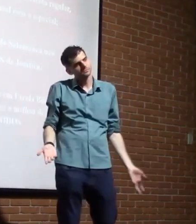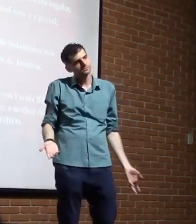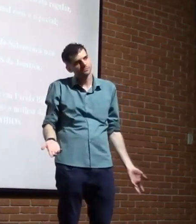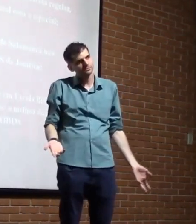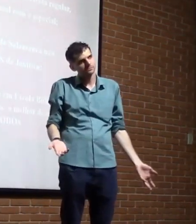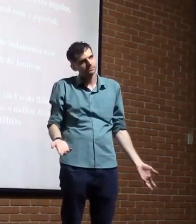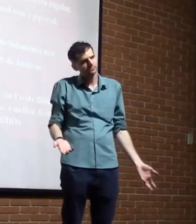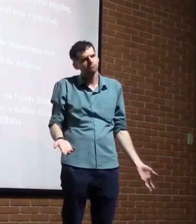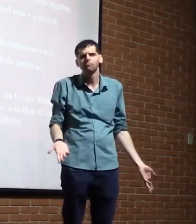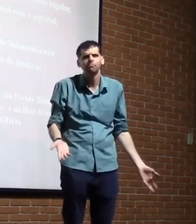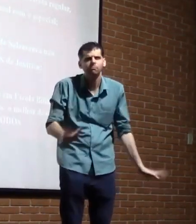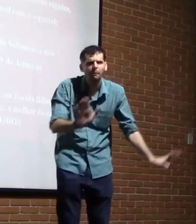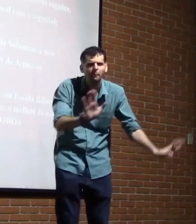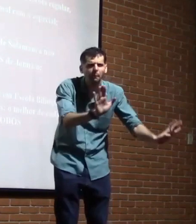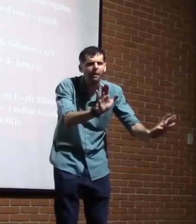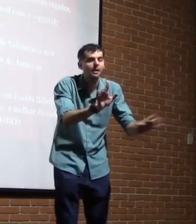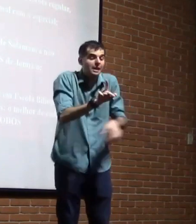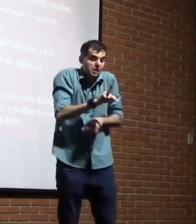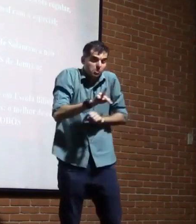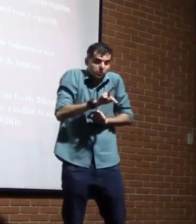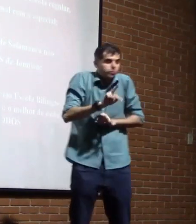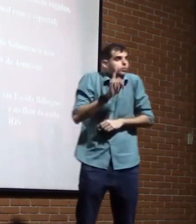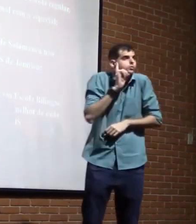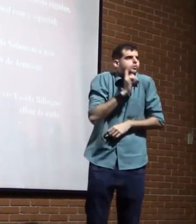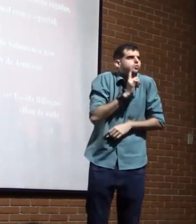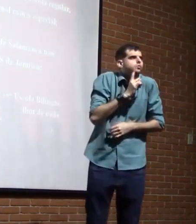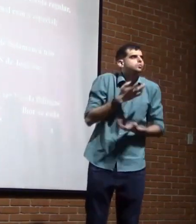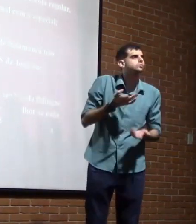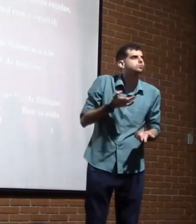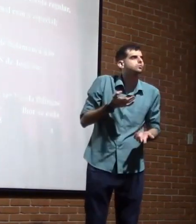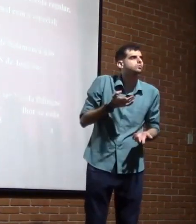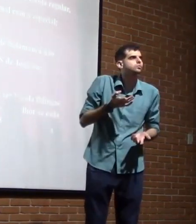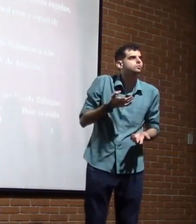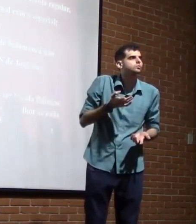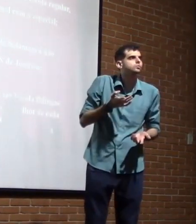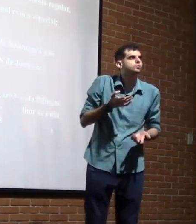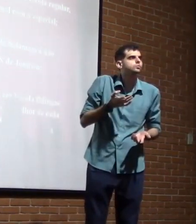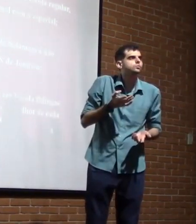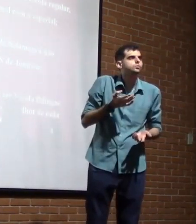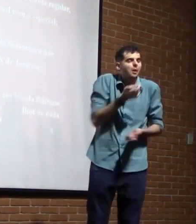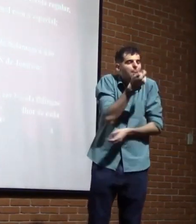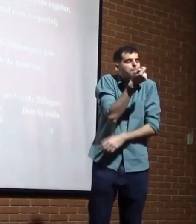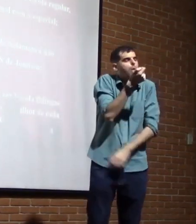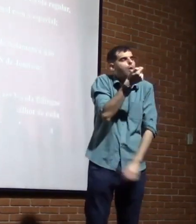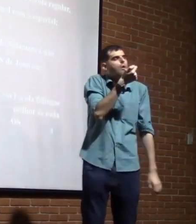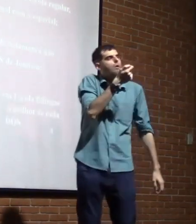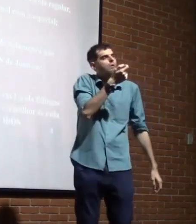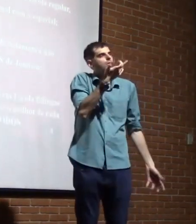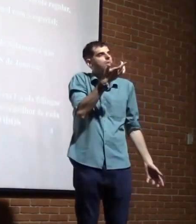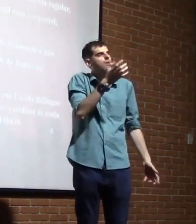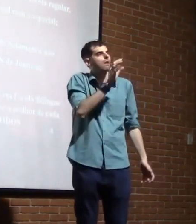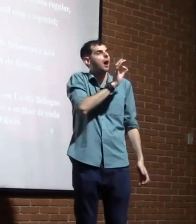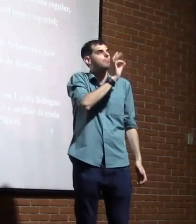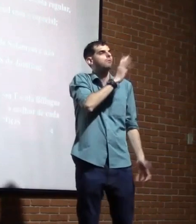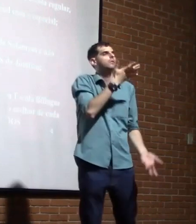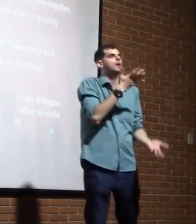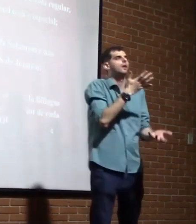ouvintes. Aí a gente pensa, né? Mas pensa bem, né? O professor e o professor surdo, né? Nessa área da escola do